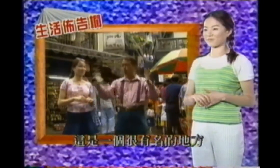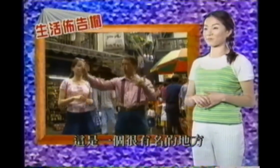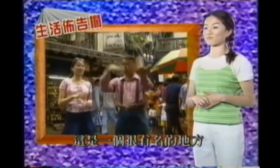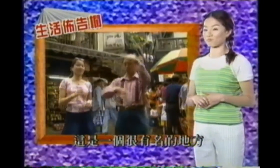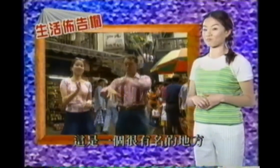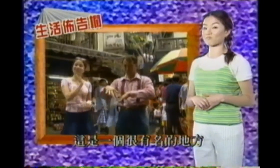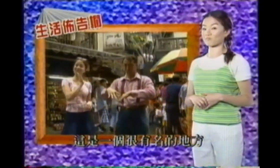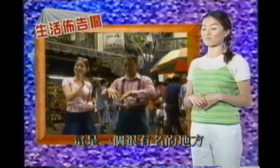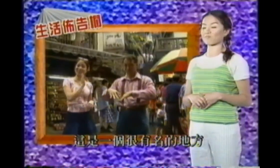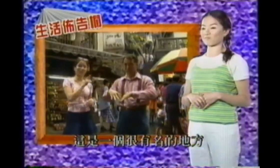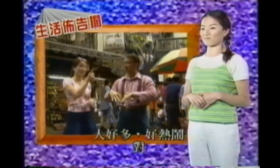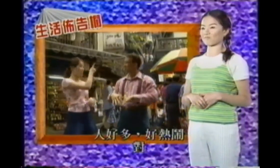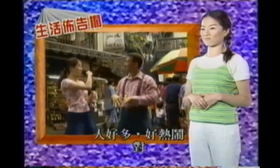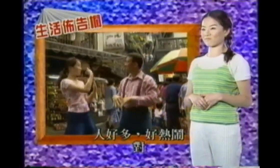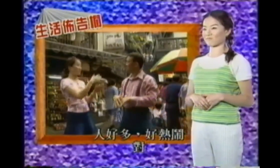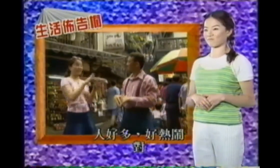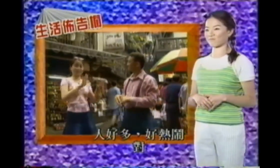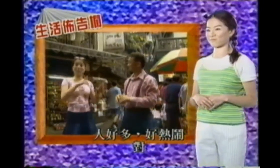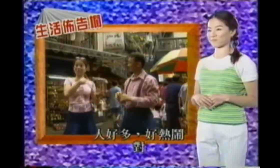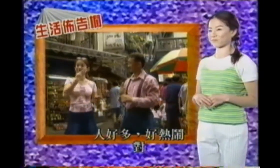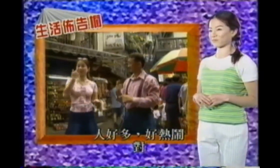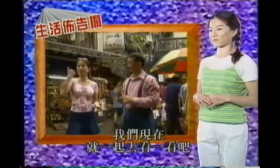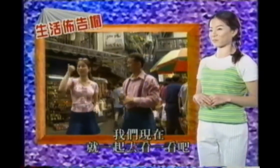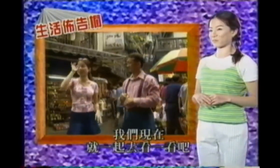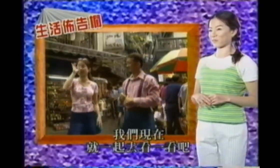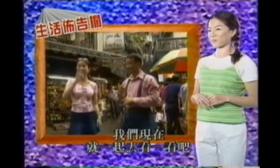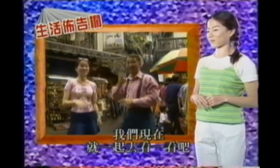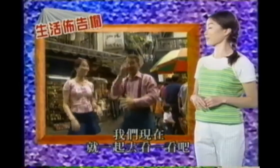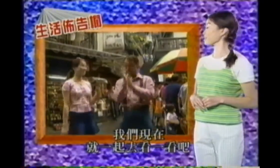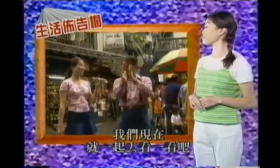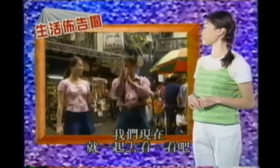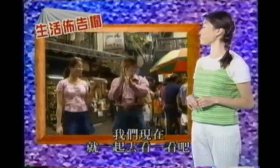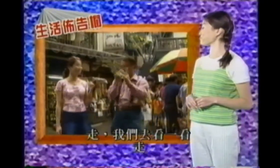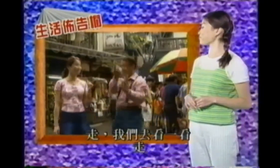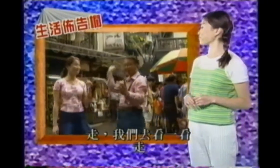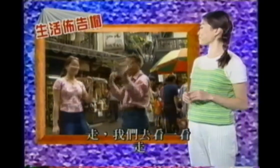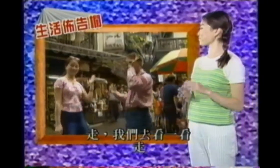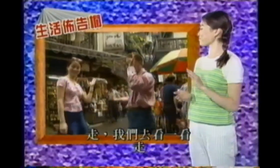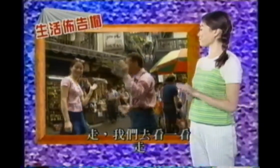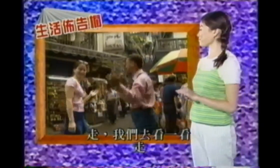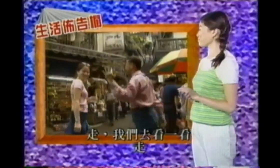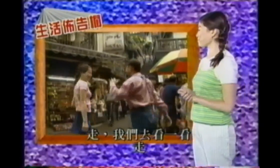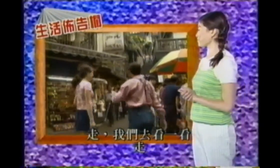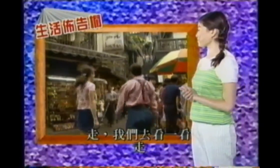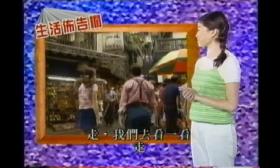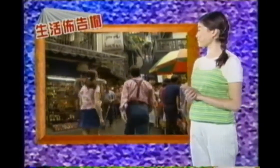个很有名的地方，人好多，好热闹。 现在就一起去看一看吧。 走，我们去看一看。